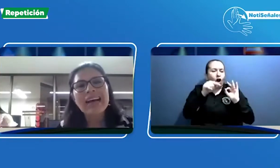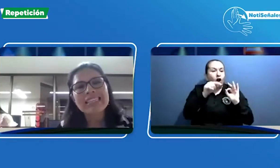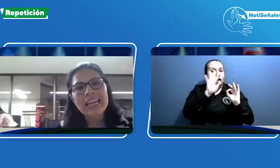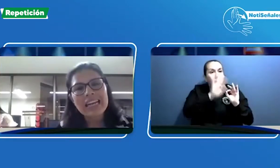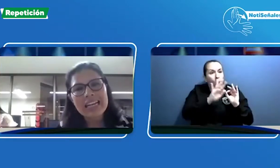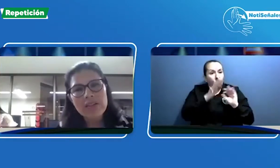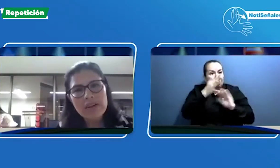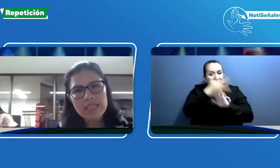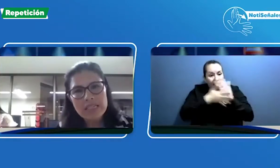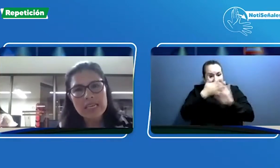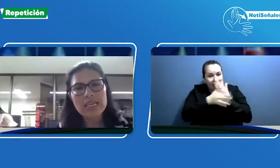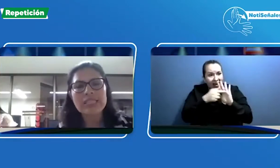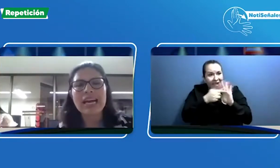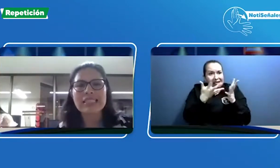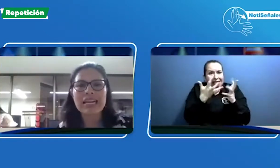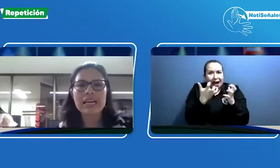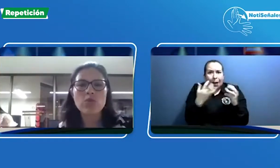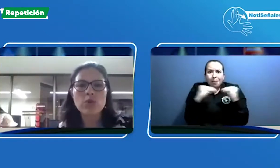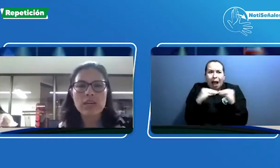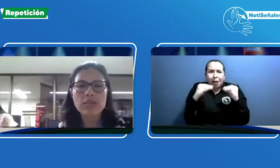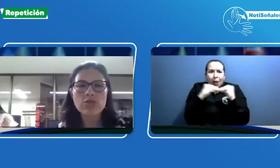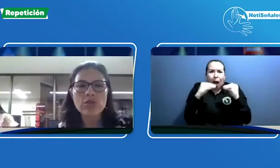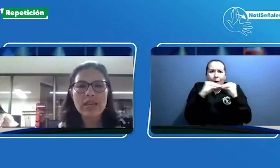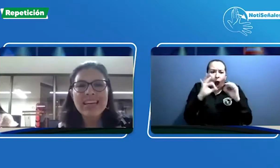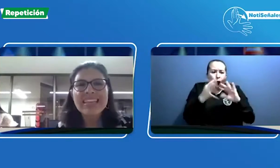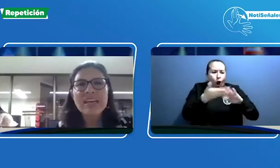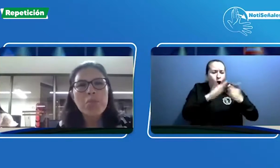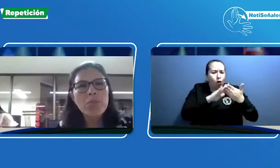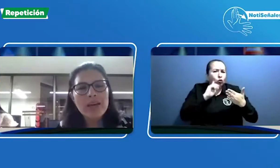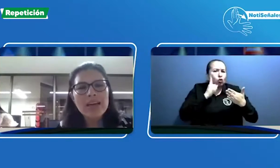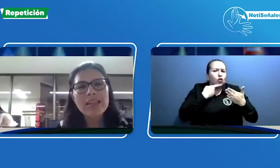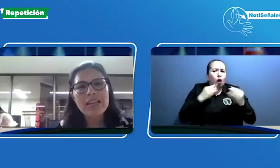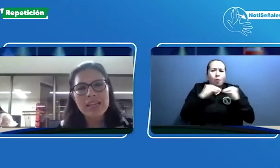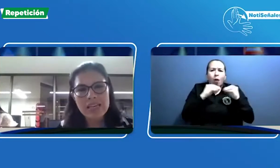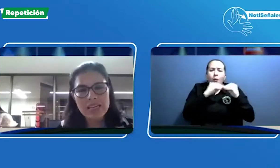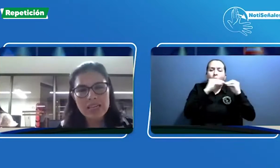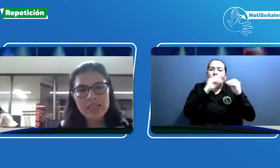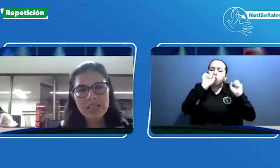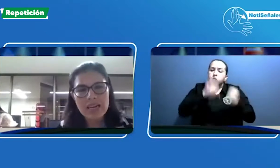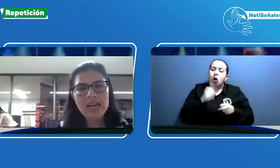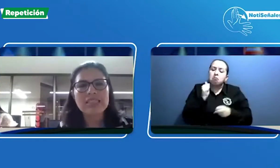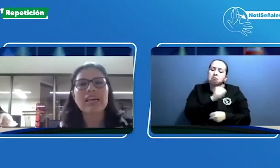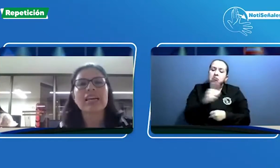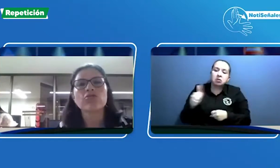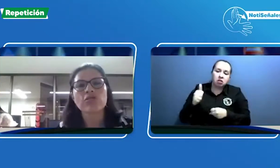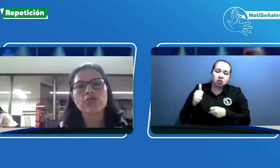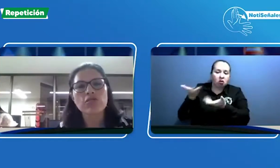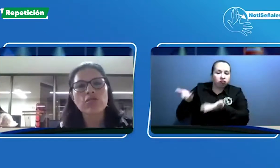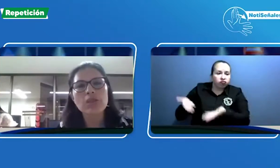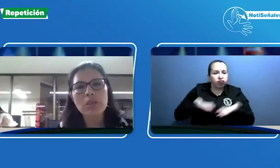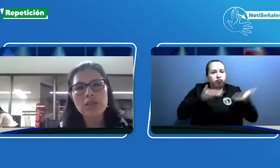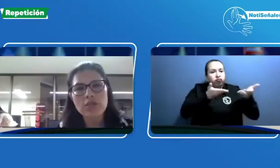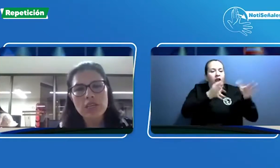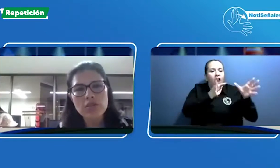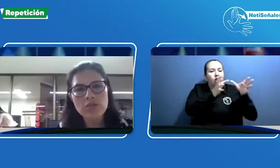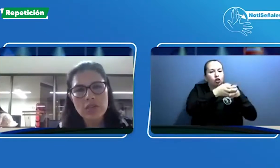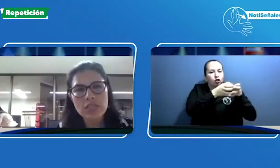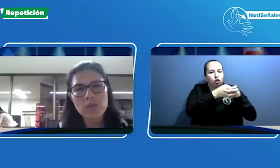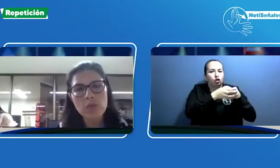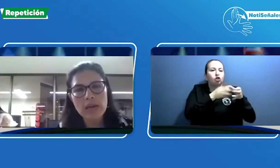hacia la lengua de señas, hacia la comunidad sorda, se pueda dirigir hacia la Asociación de